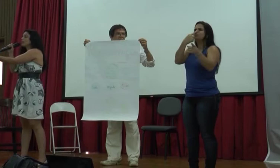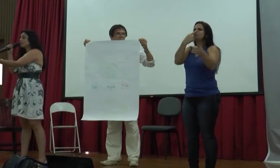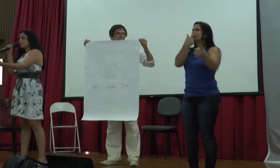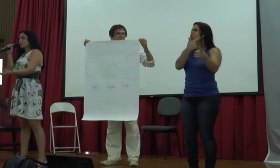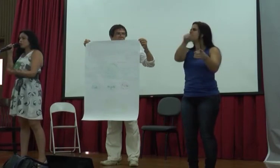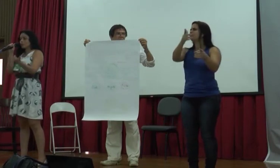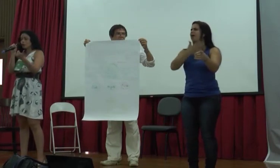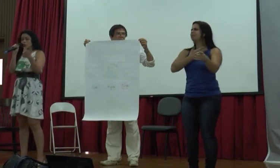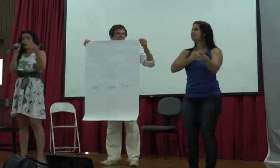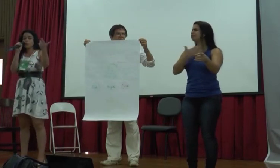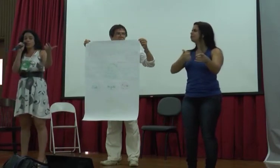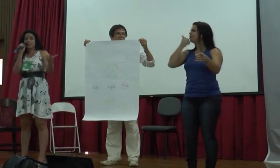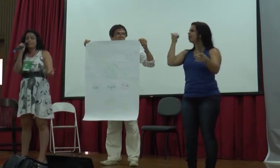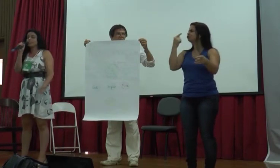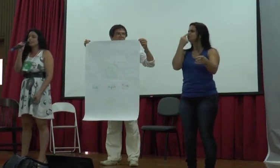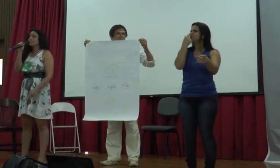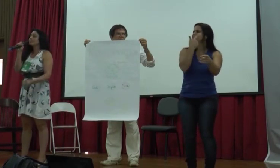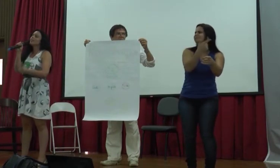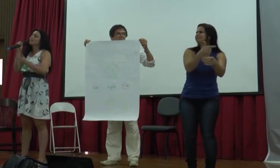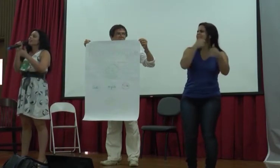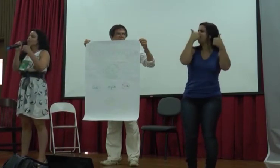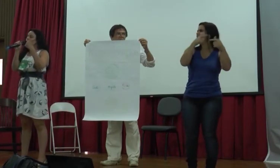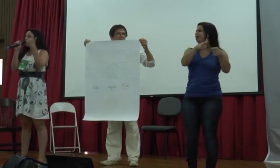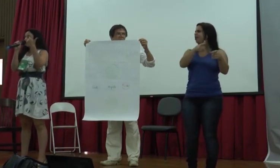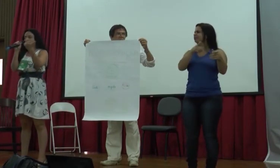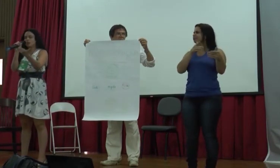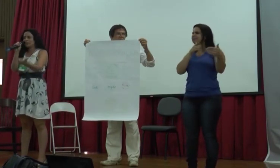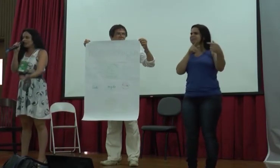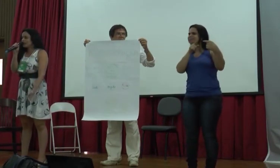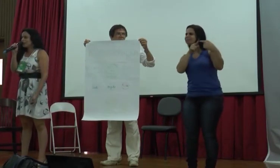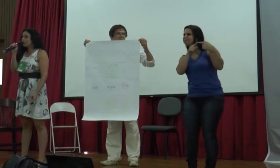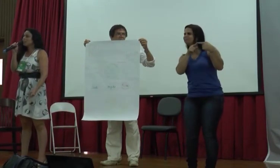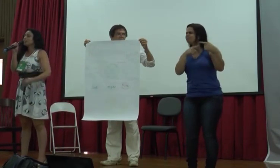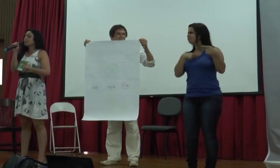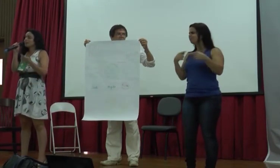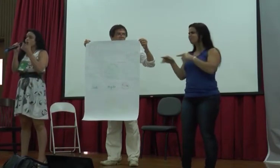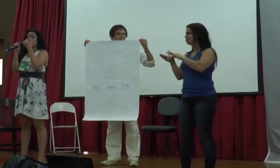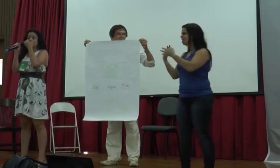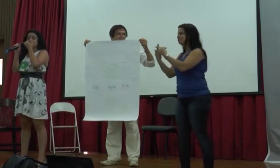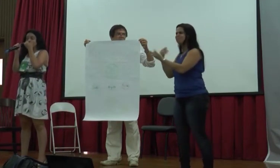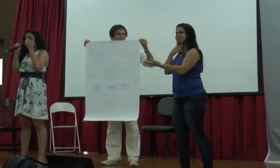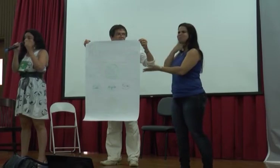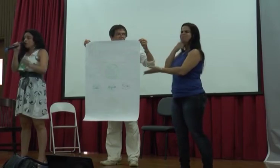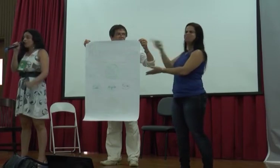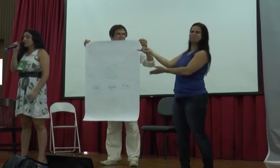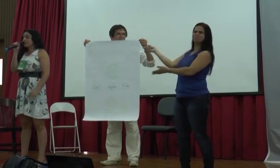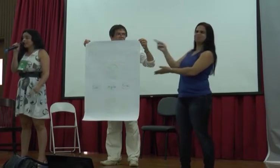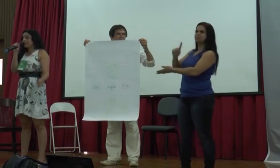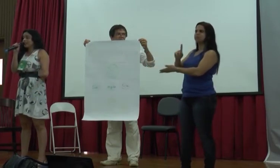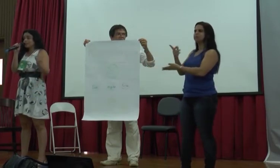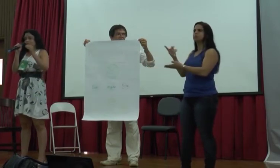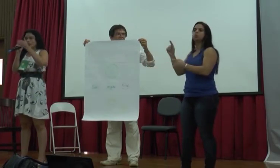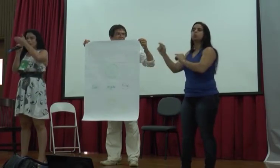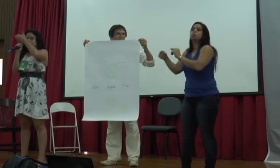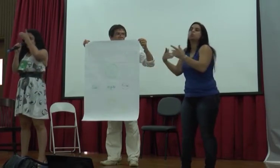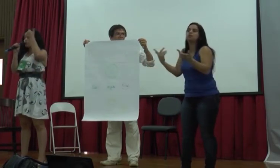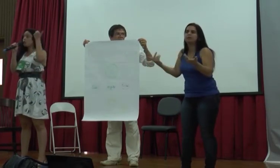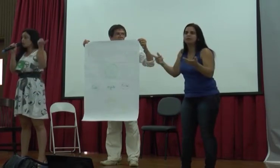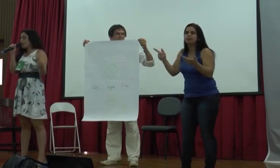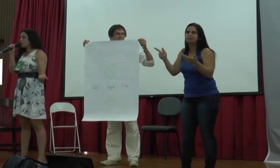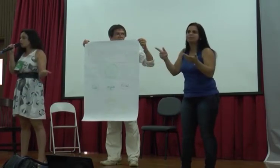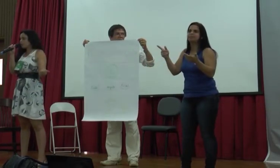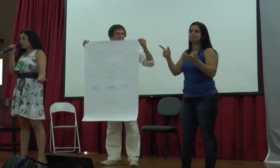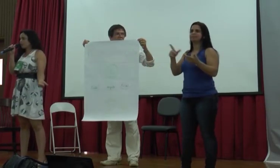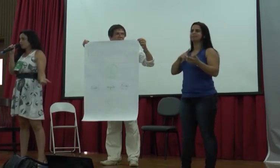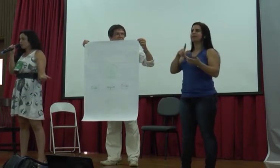com amigos, com pessoas desconhecidas, e eu não consigo entrar em harmonia, tal. Então, o que seria? Existe